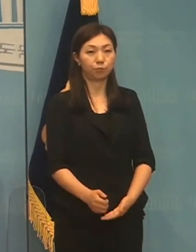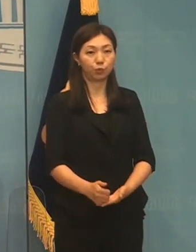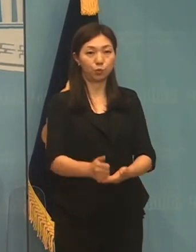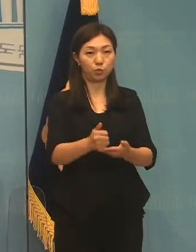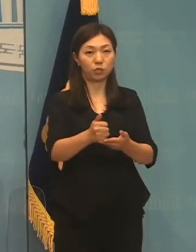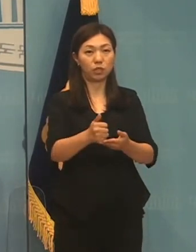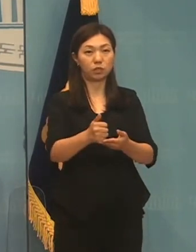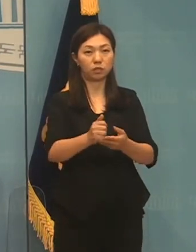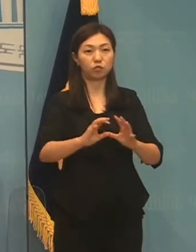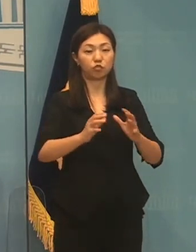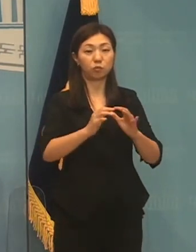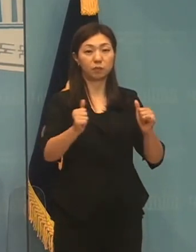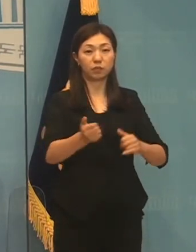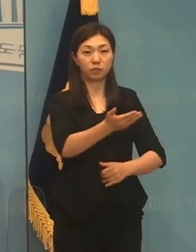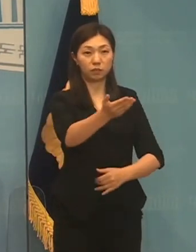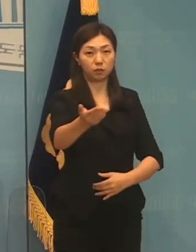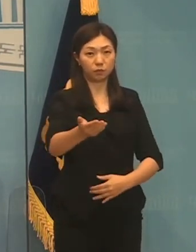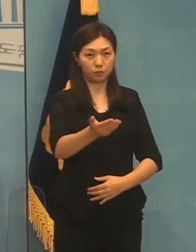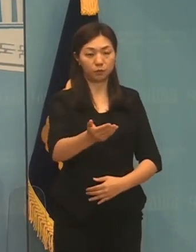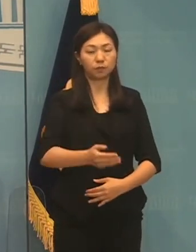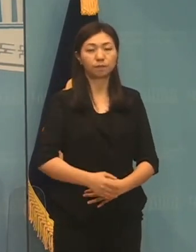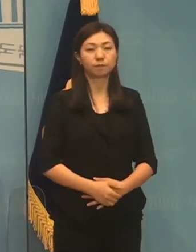존경하는 국민 여러분,